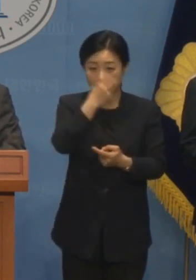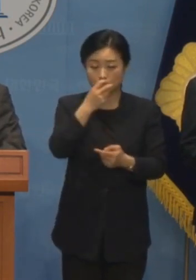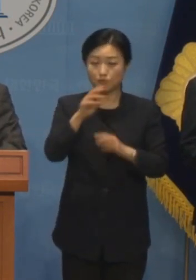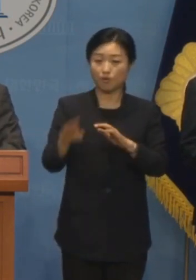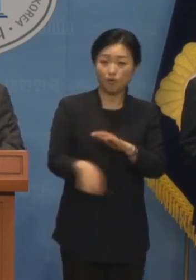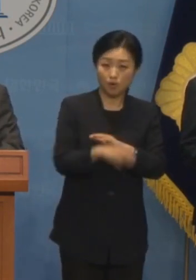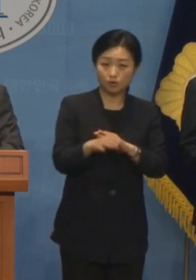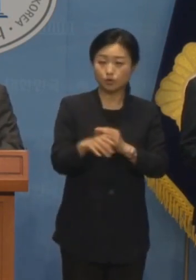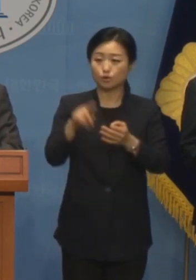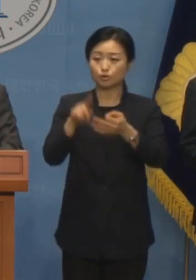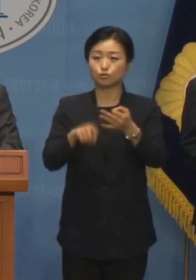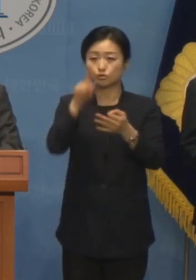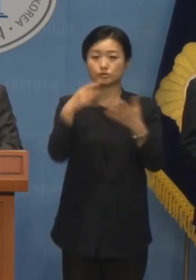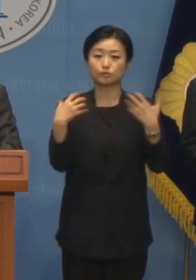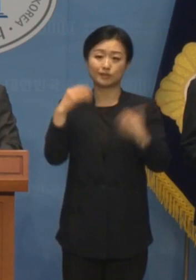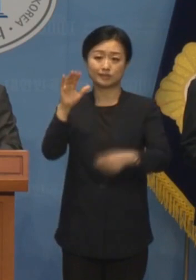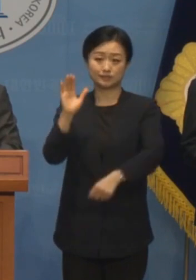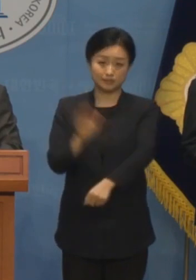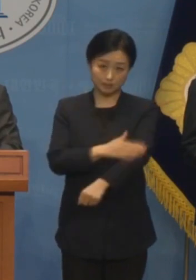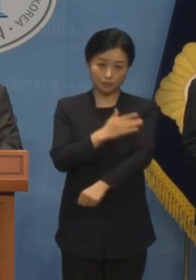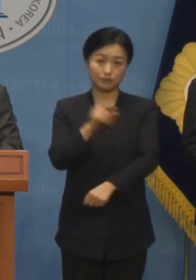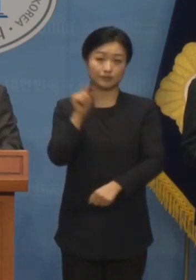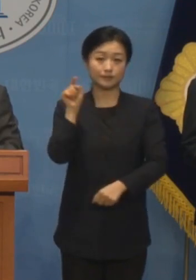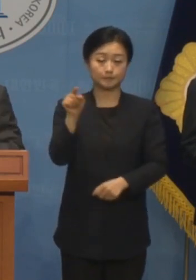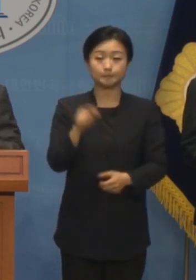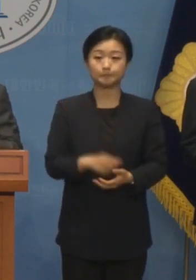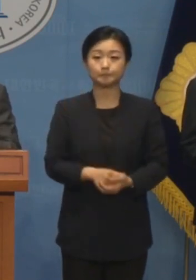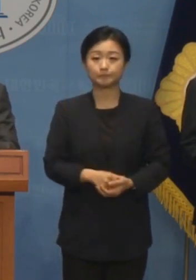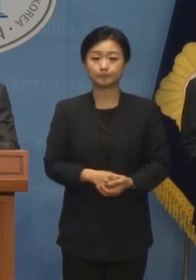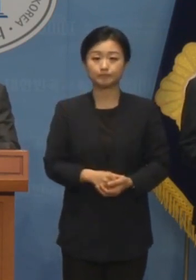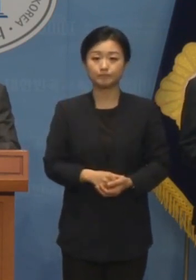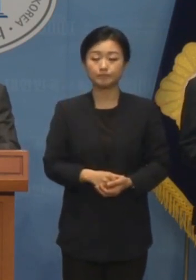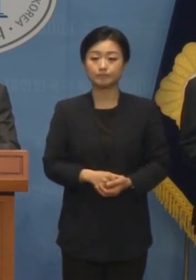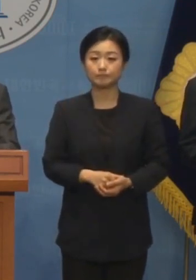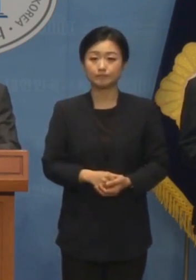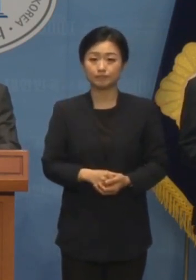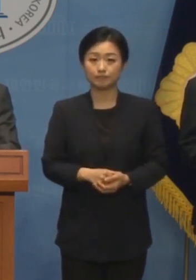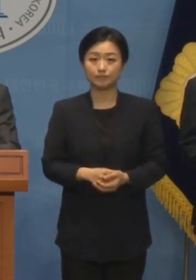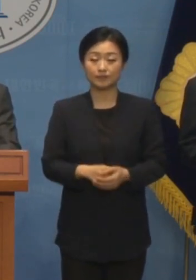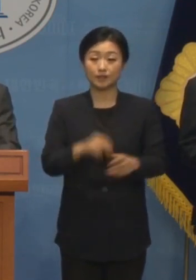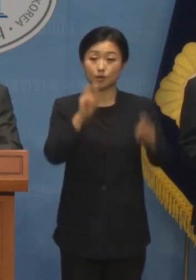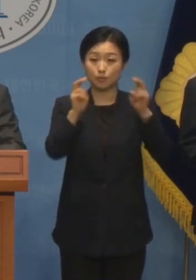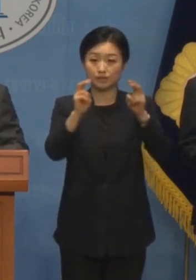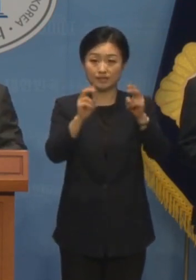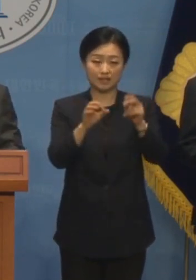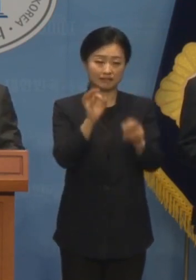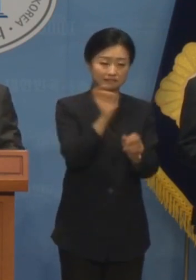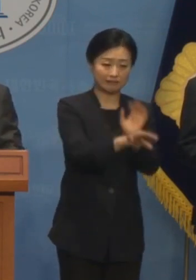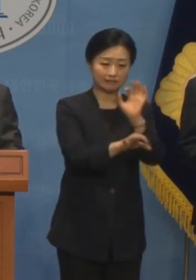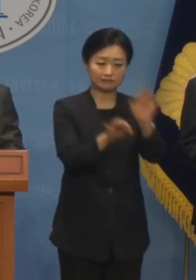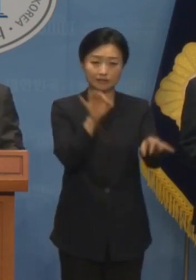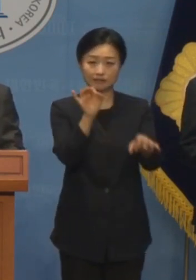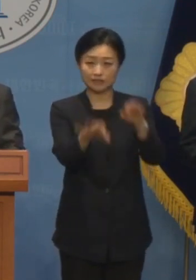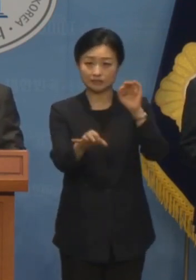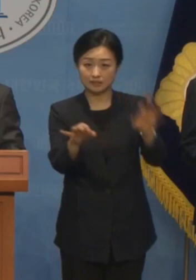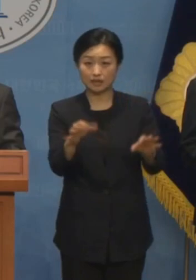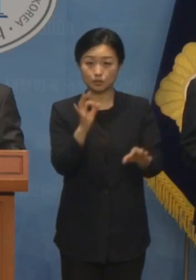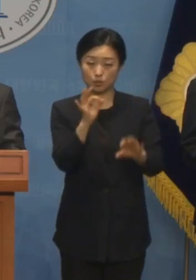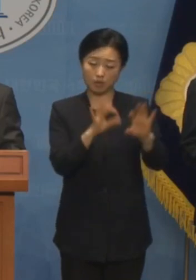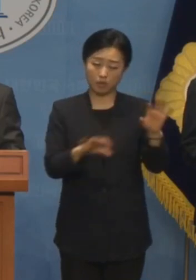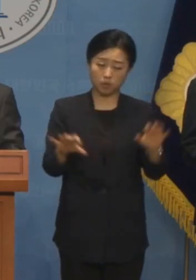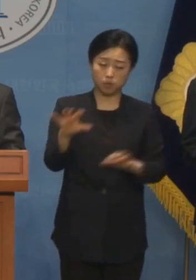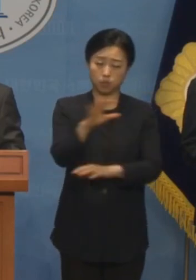감독한 윤석열 정부의 무능함에 있습니다. 문어발실 회사 인수와 자금 돌려막기